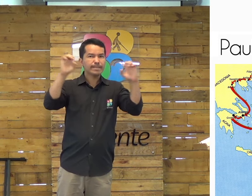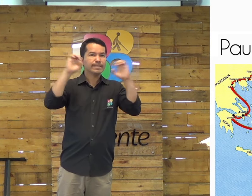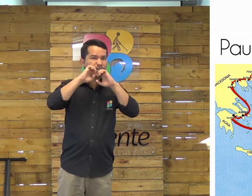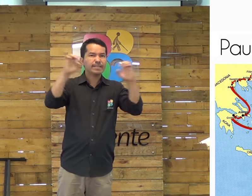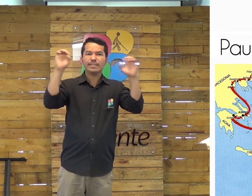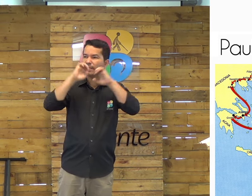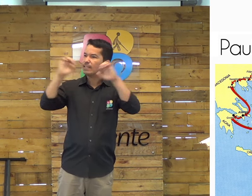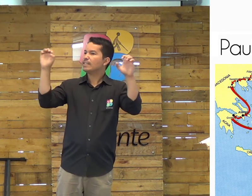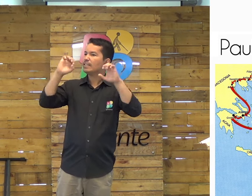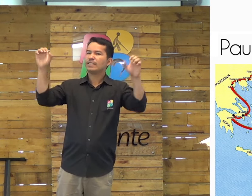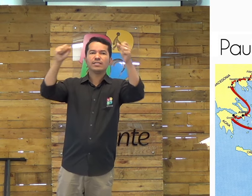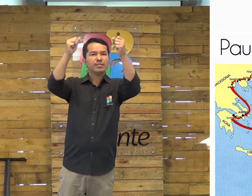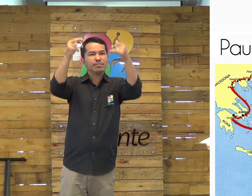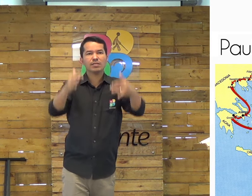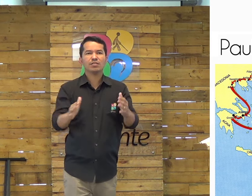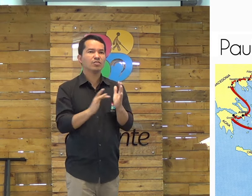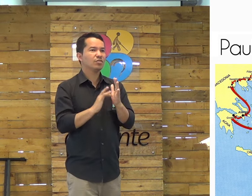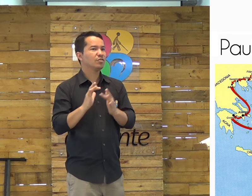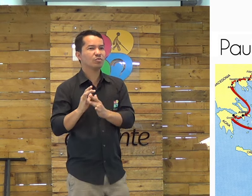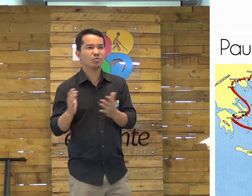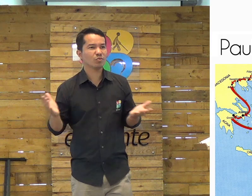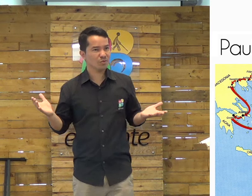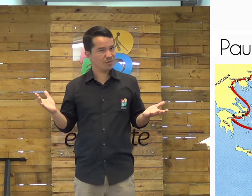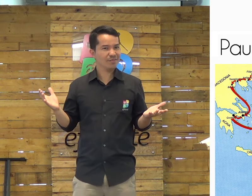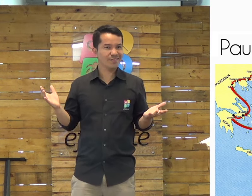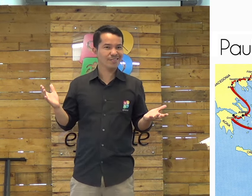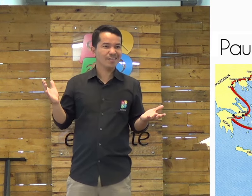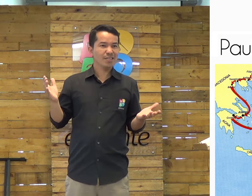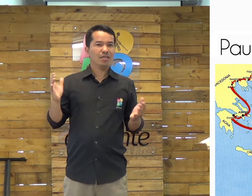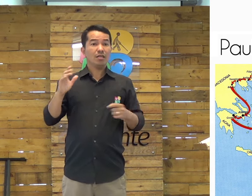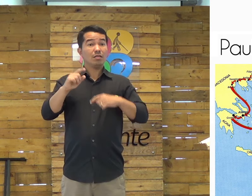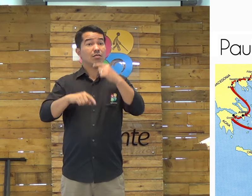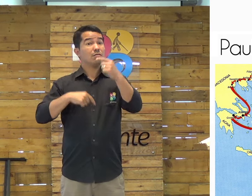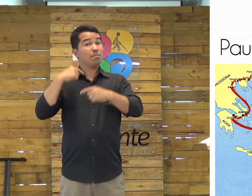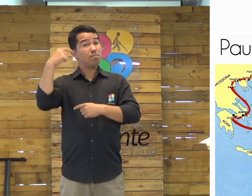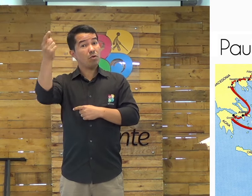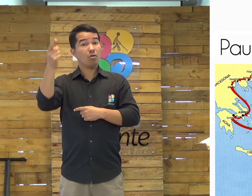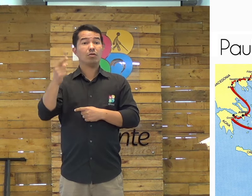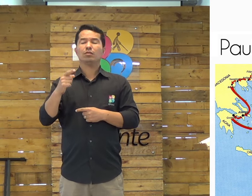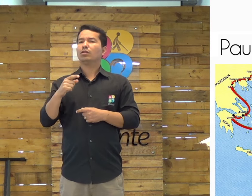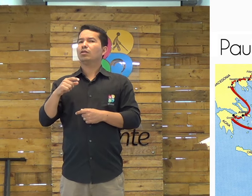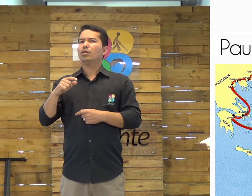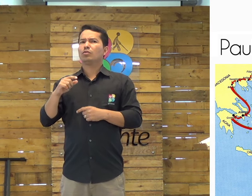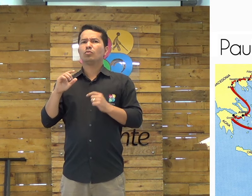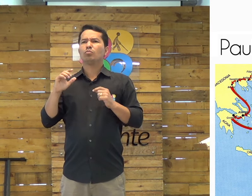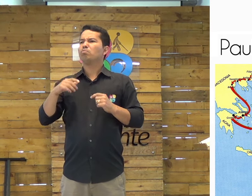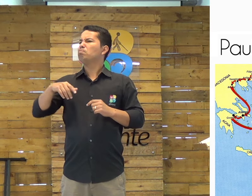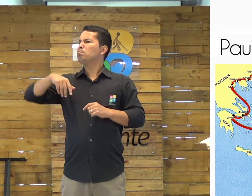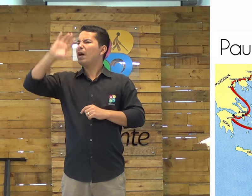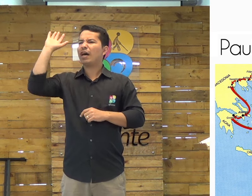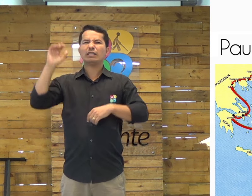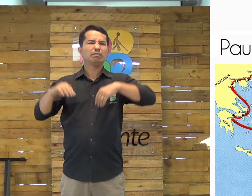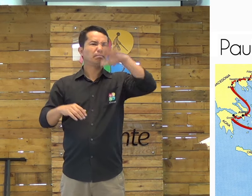É muito importante evangelizar, é muito importante o que ele acabou fazendo. Ele falou, mostrou Jesus para as pessoas.